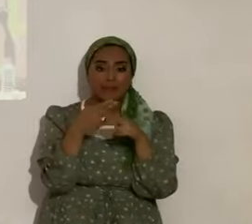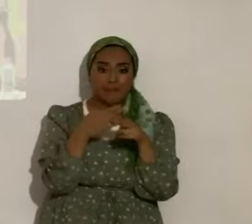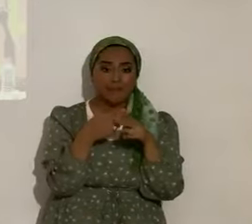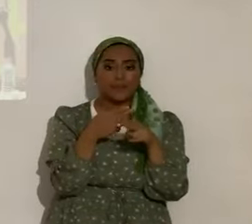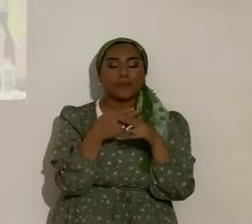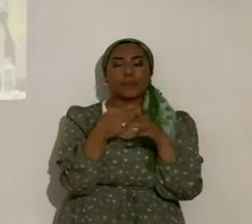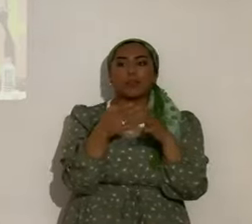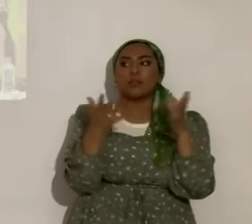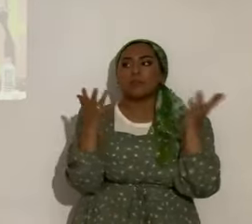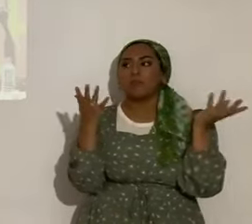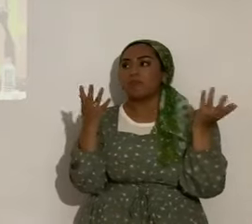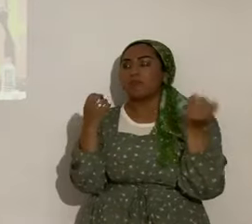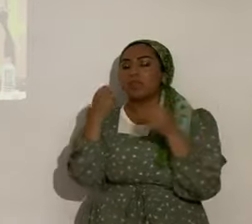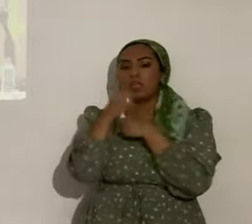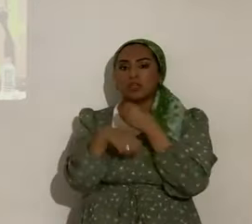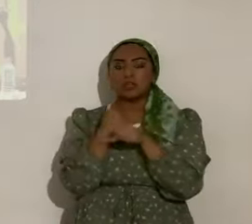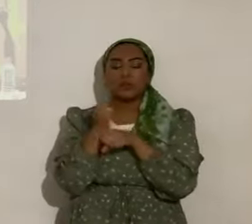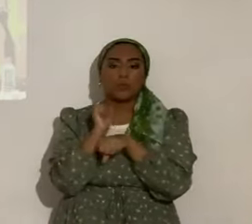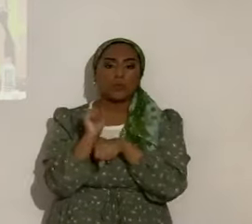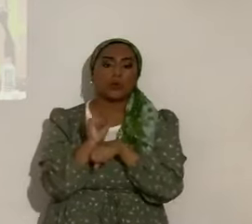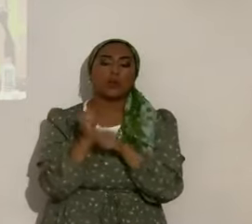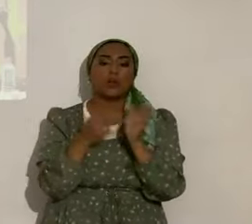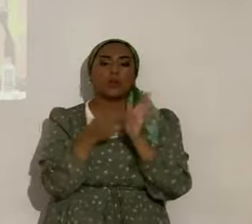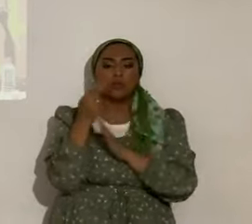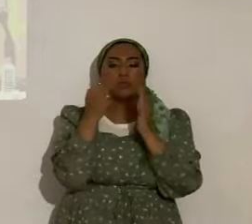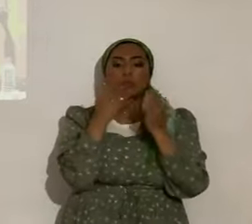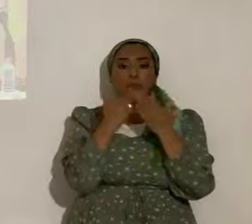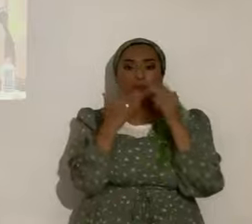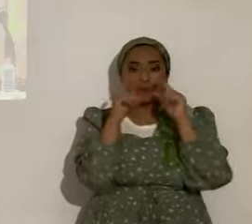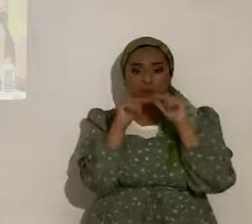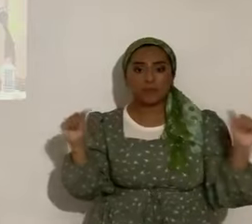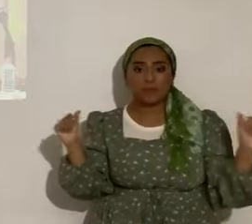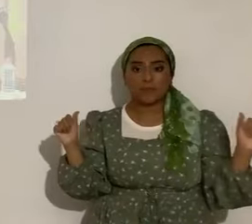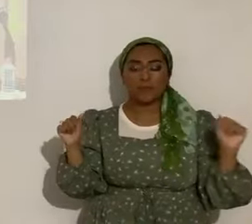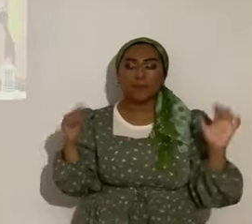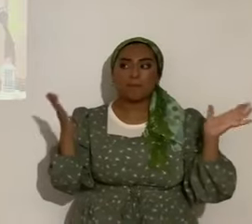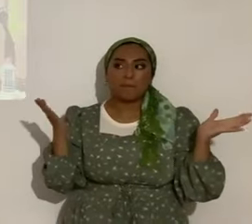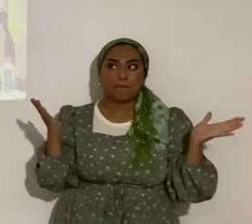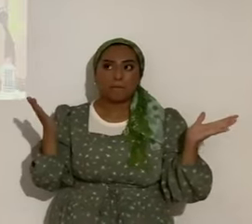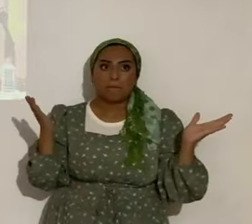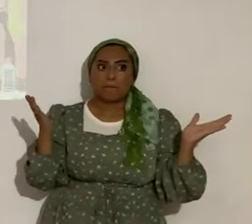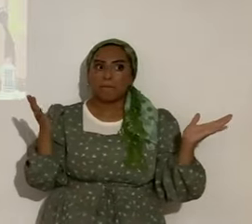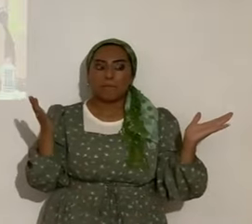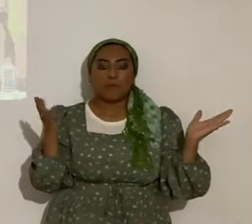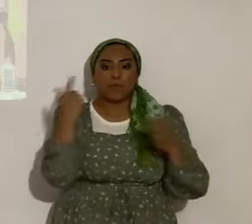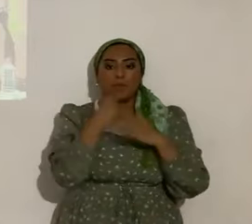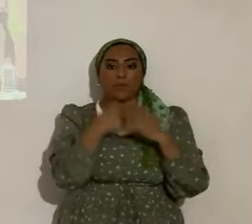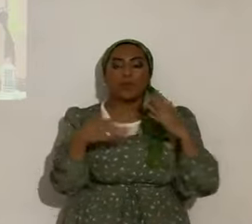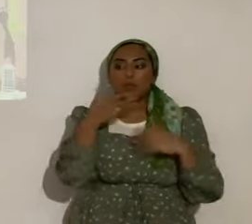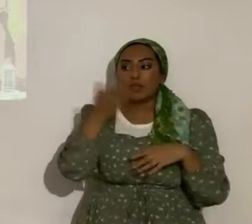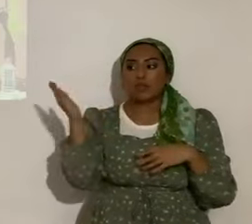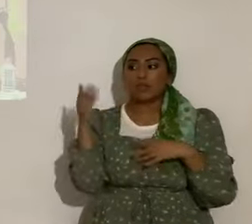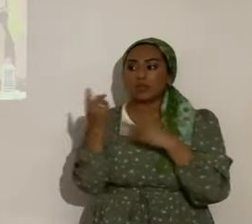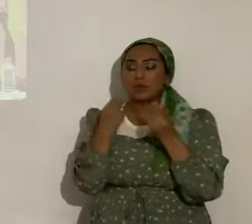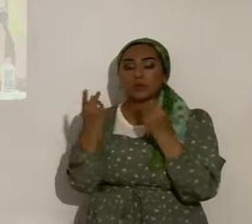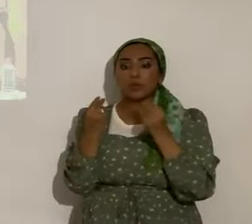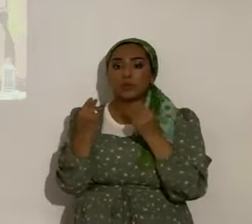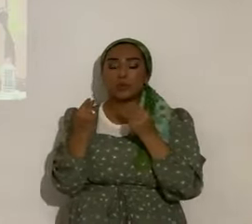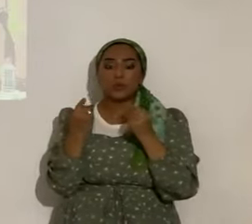buen prestigio, años de trabajo honrado, etcétera, etcétera. Bueno, lo que hacen, entonces,